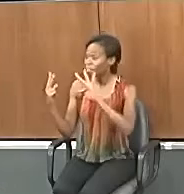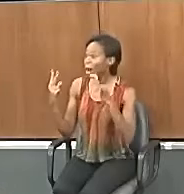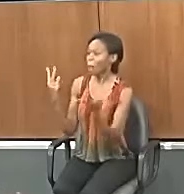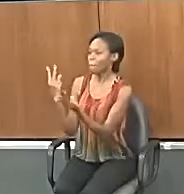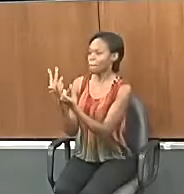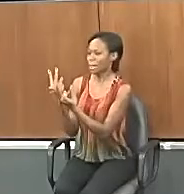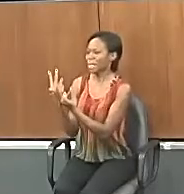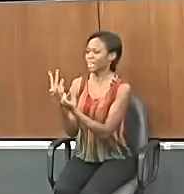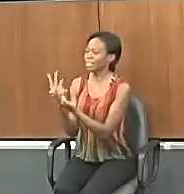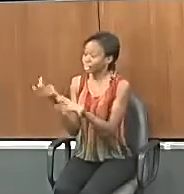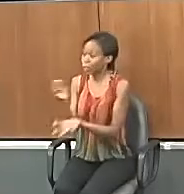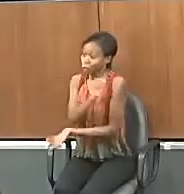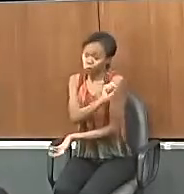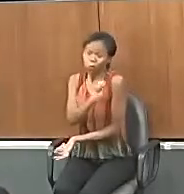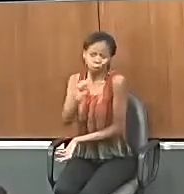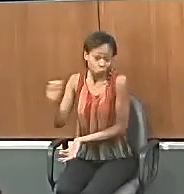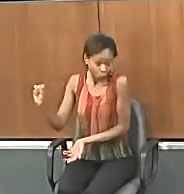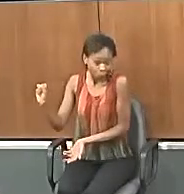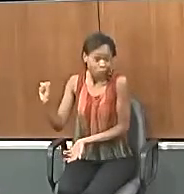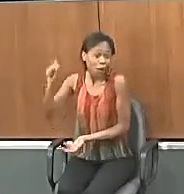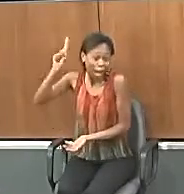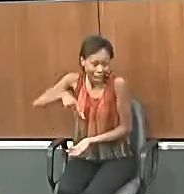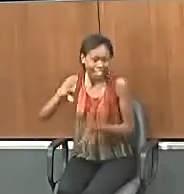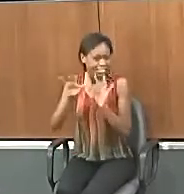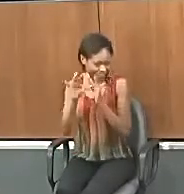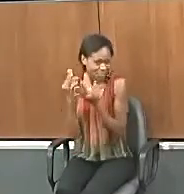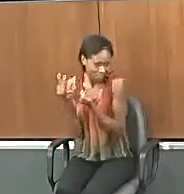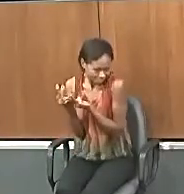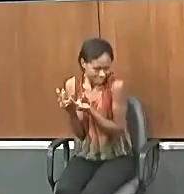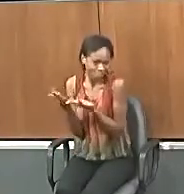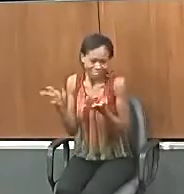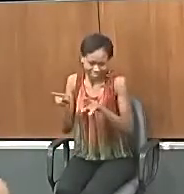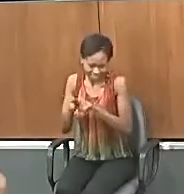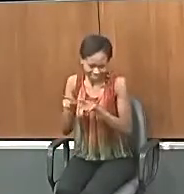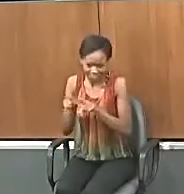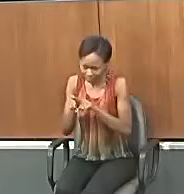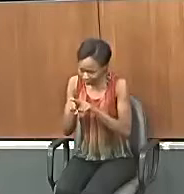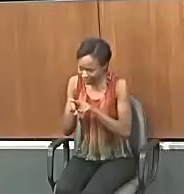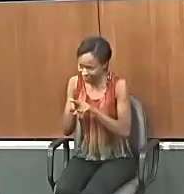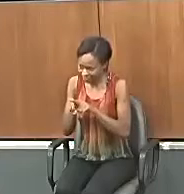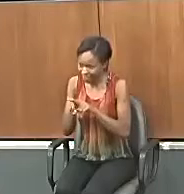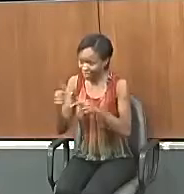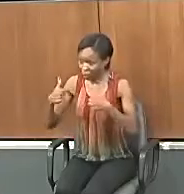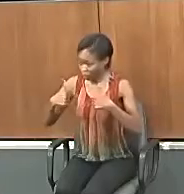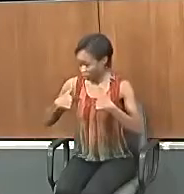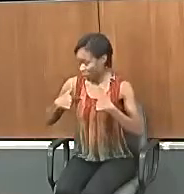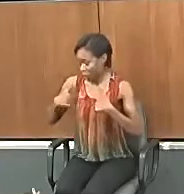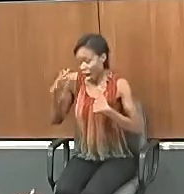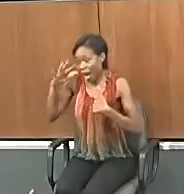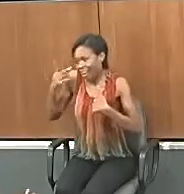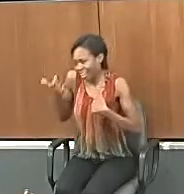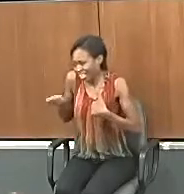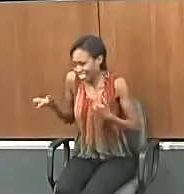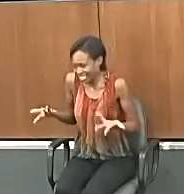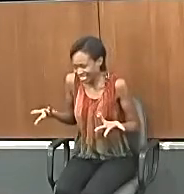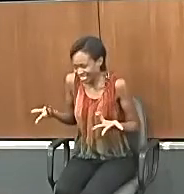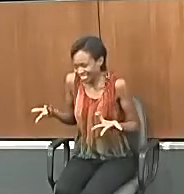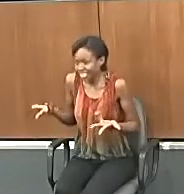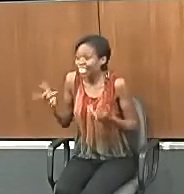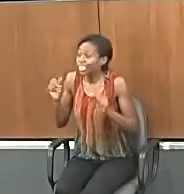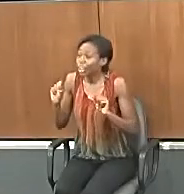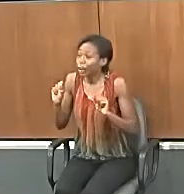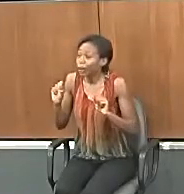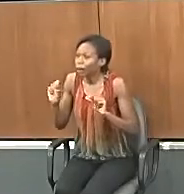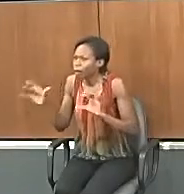e fala que só do sono são da família nesse caso eu considere eo nisso a